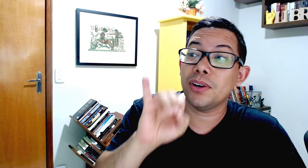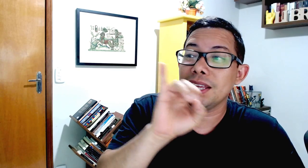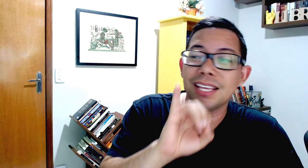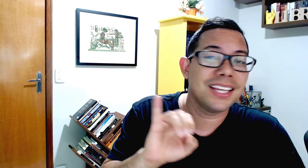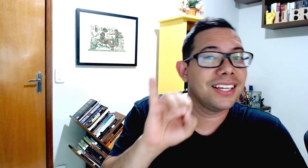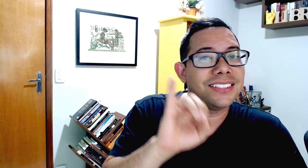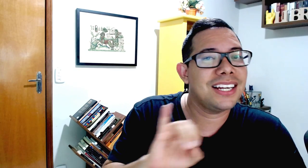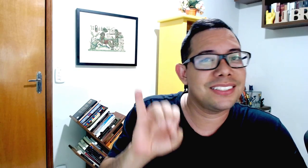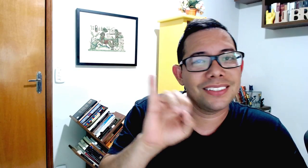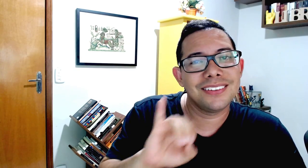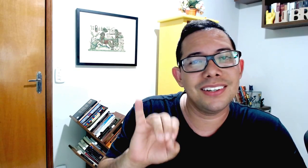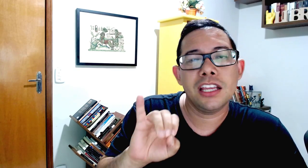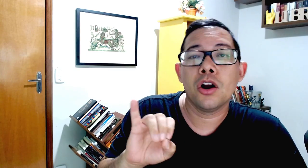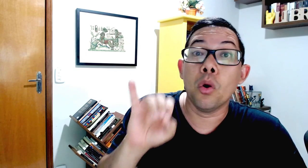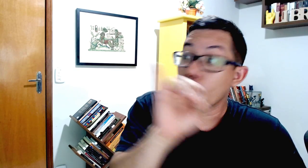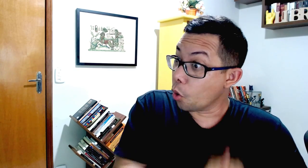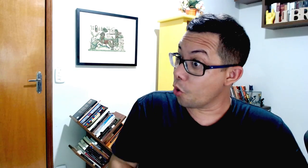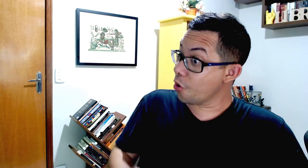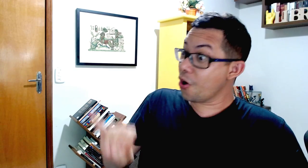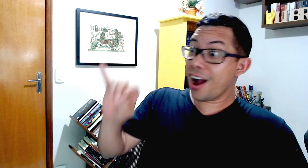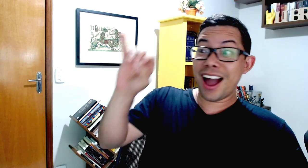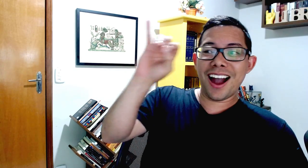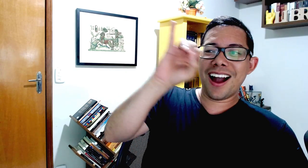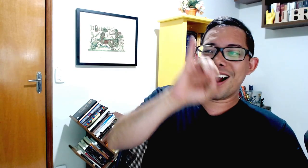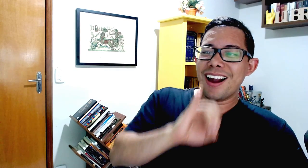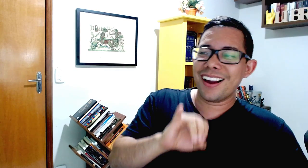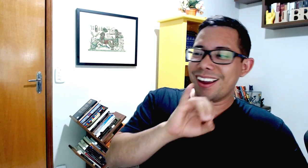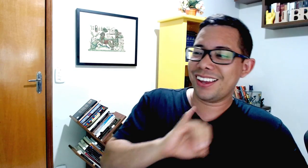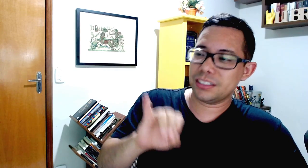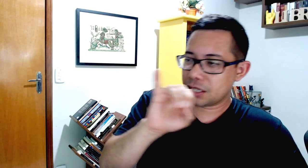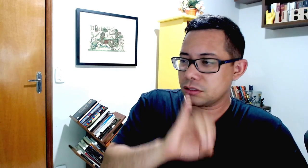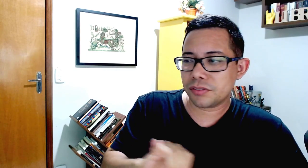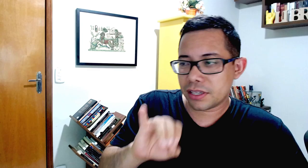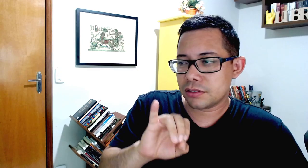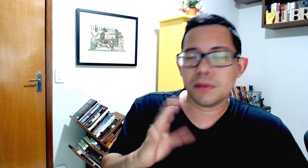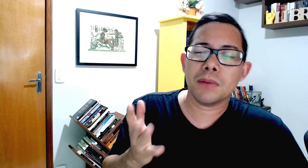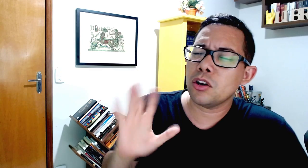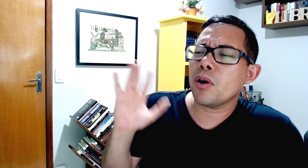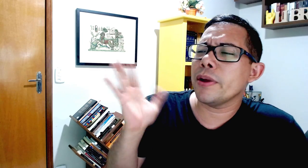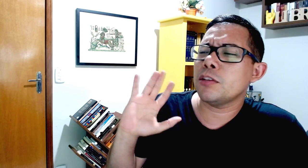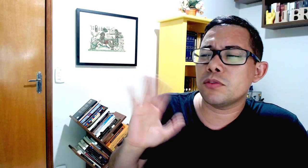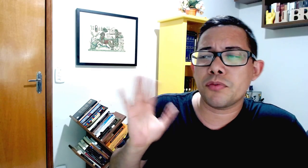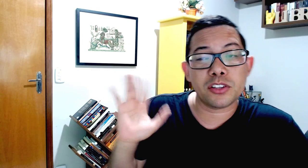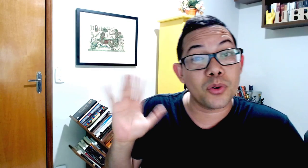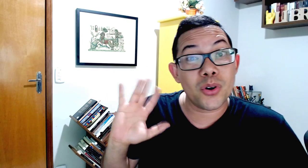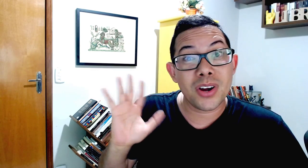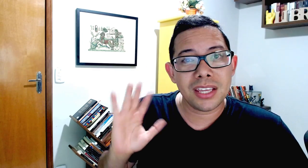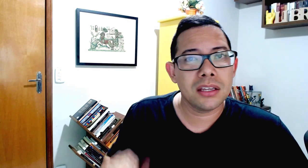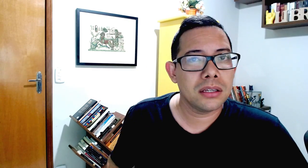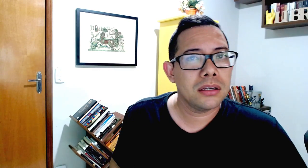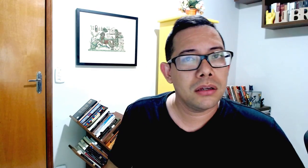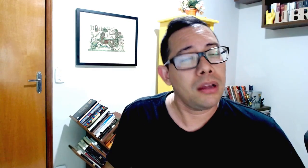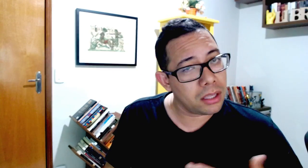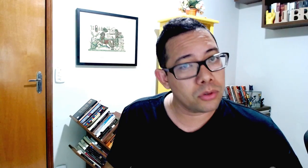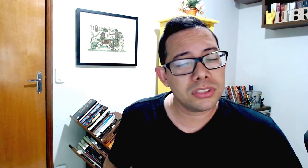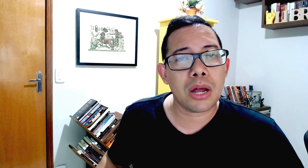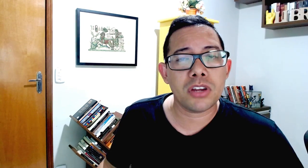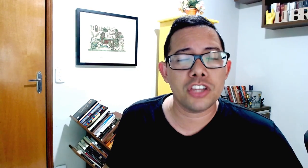Oi certo oi o o oi você parece normalmente só Esse é um sinal